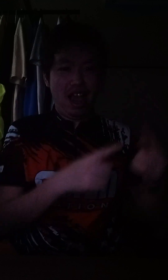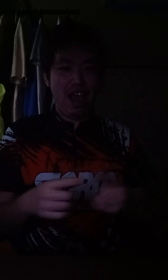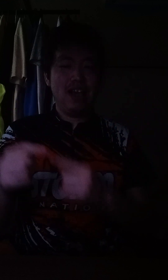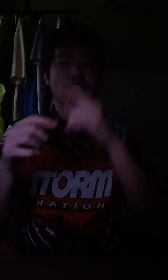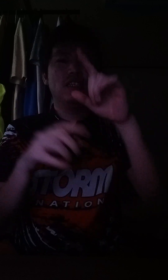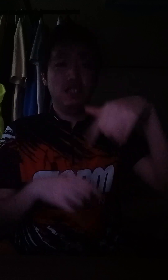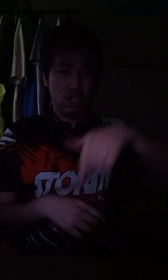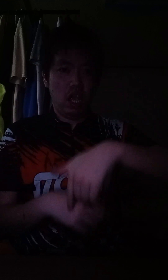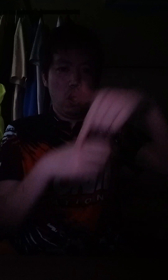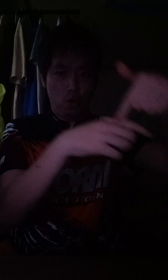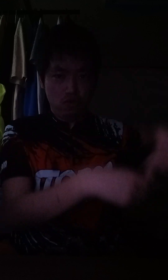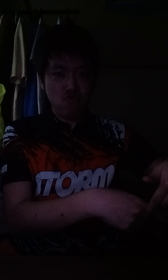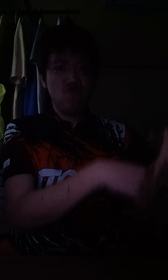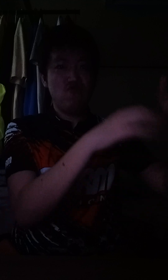축하합니다. 퇴원